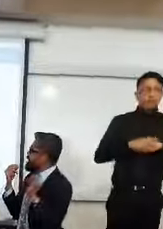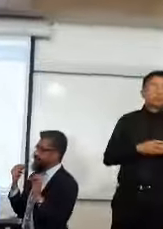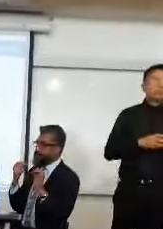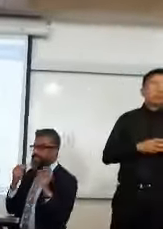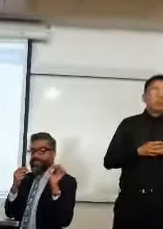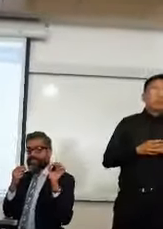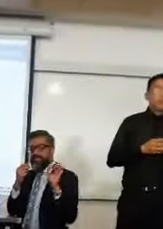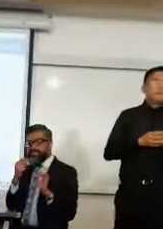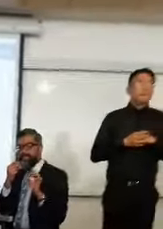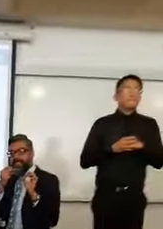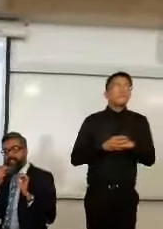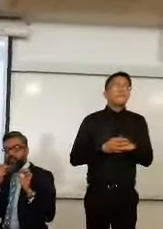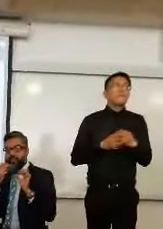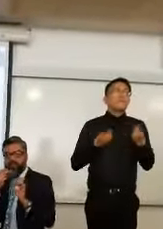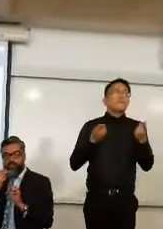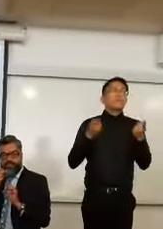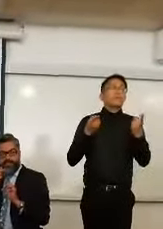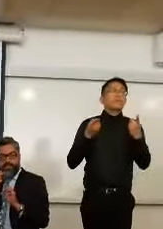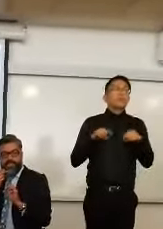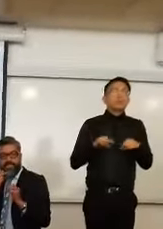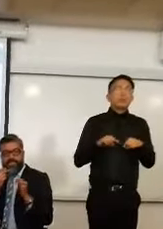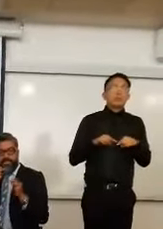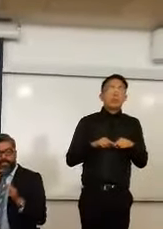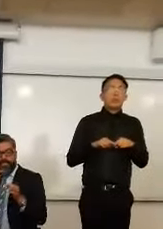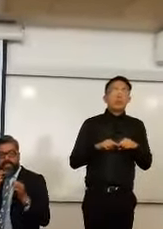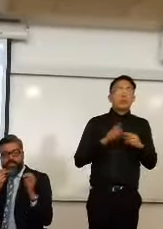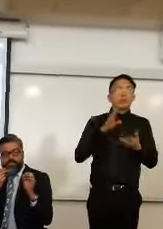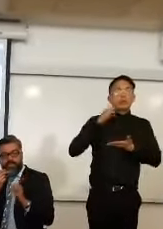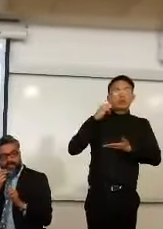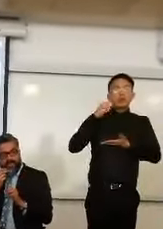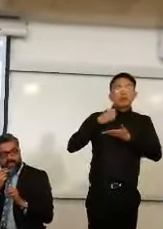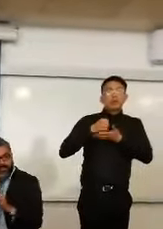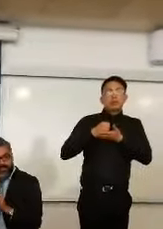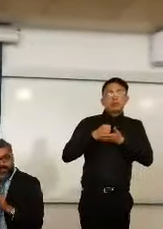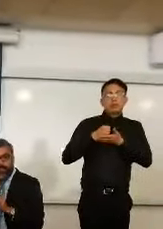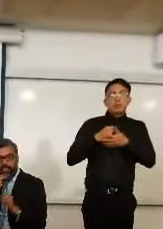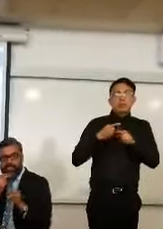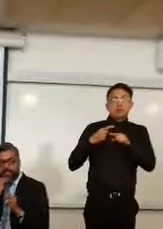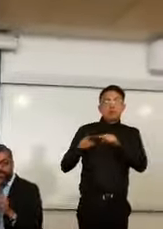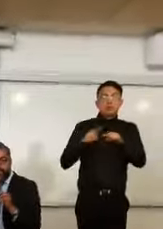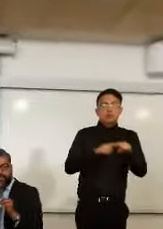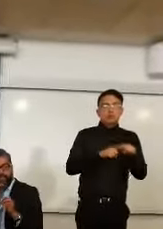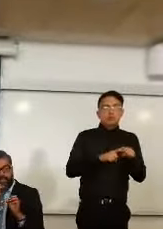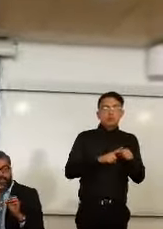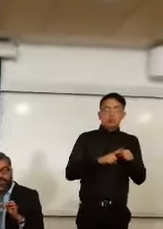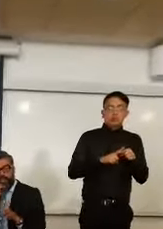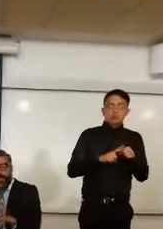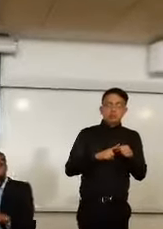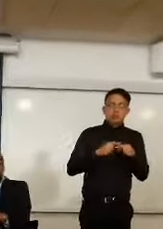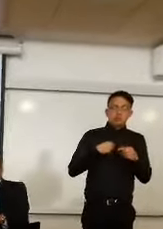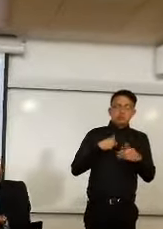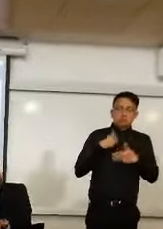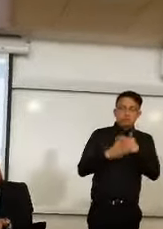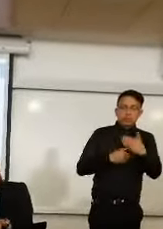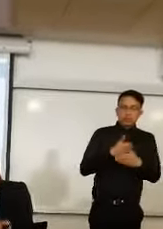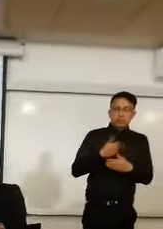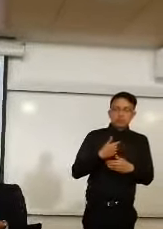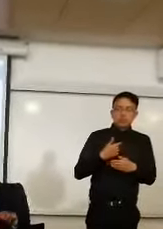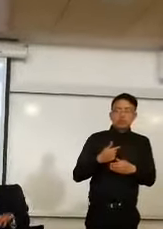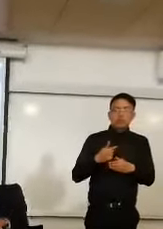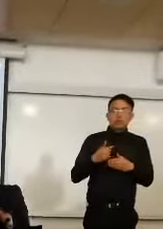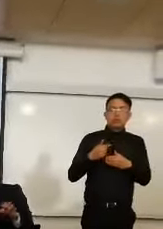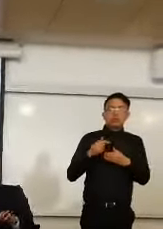Y además establece las obligaciones que asisten a los integrantes del Sistema General de Seguridad Social y Salud para poder